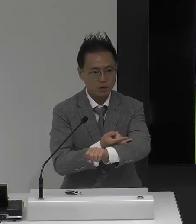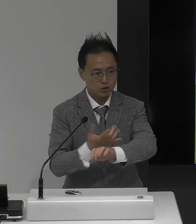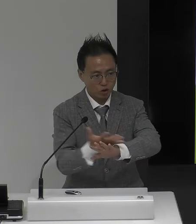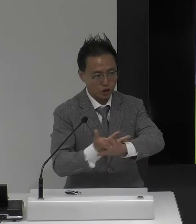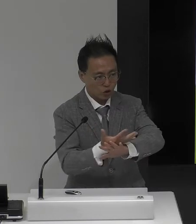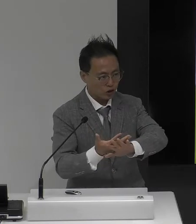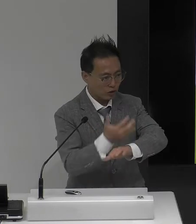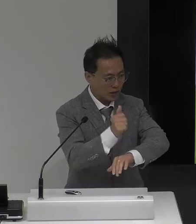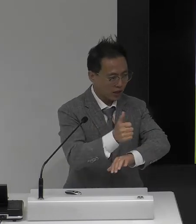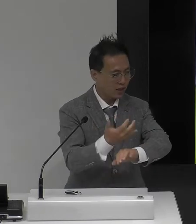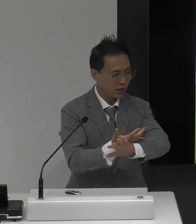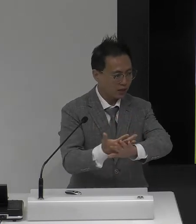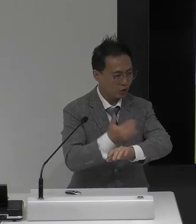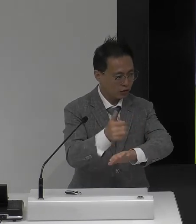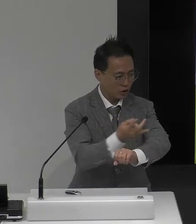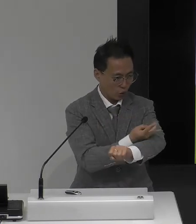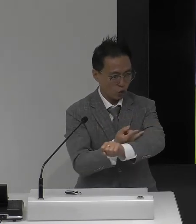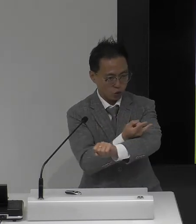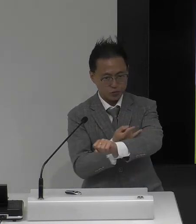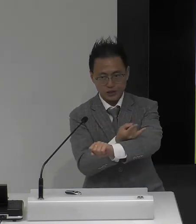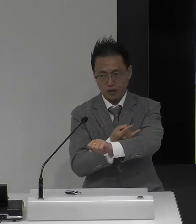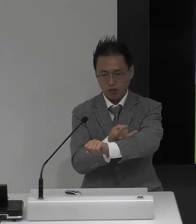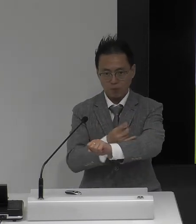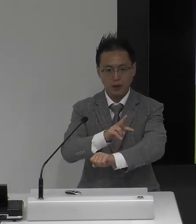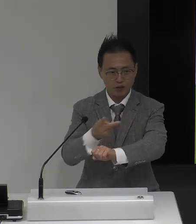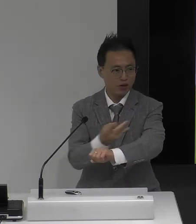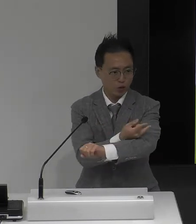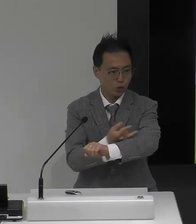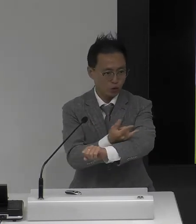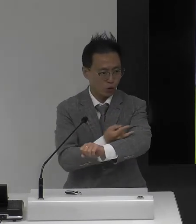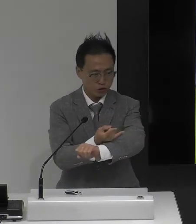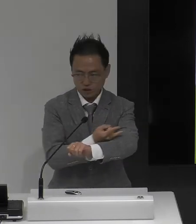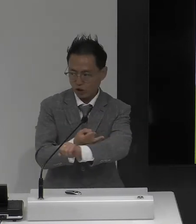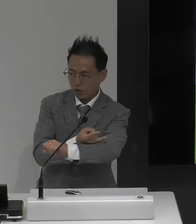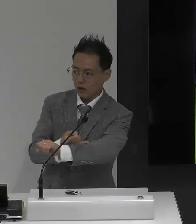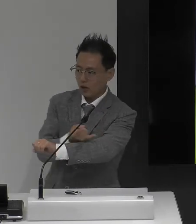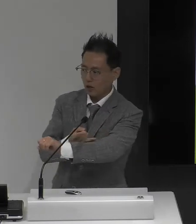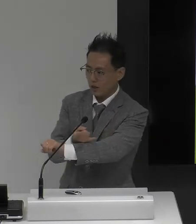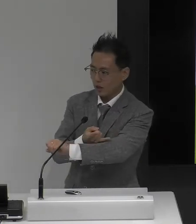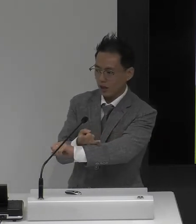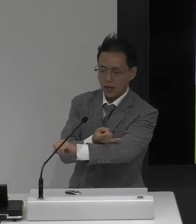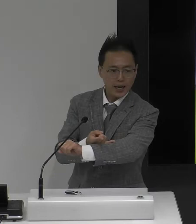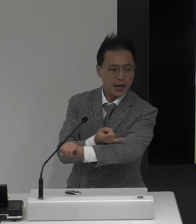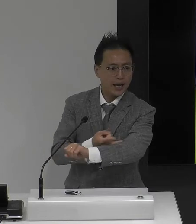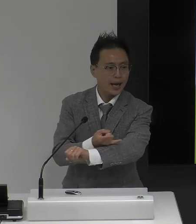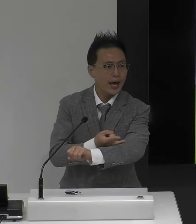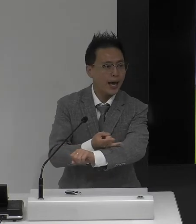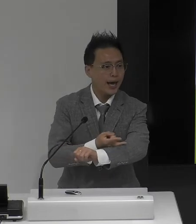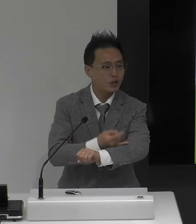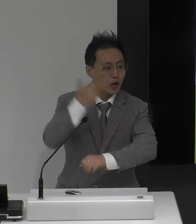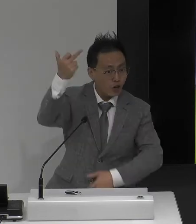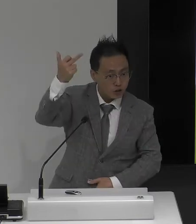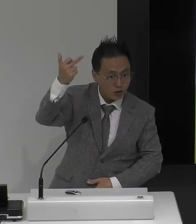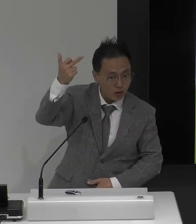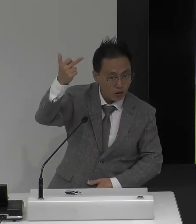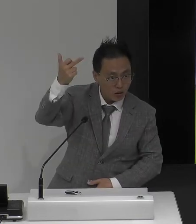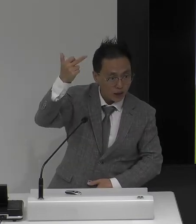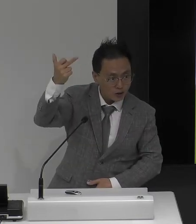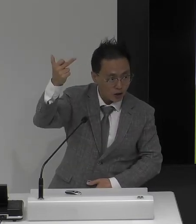전 이걸로 썼는데 이걸로 요즘 쓴대요. 바뀌었대요. 이걸로 쓰죠. 예. 에서가 형이죠. 에서가